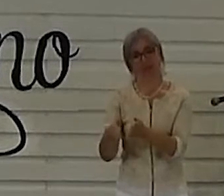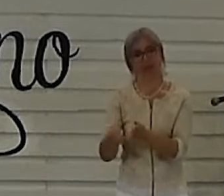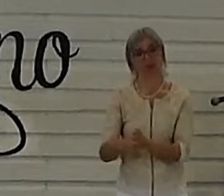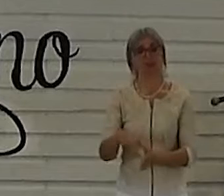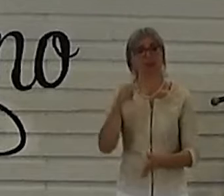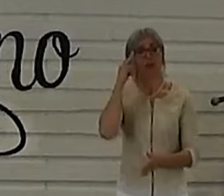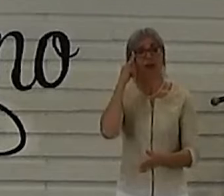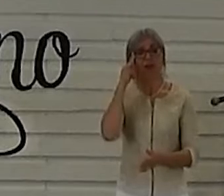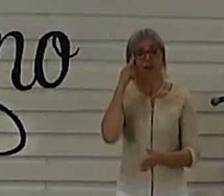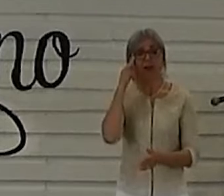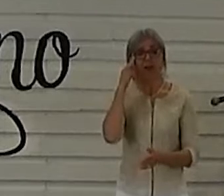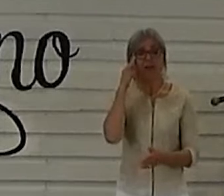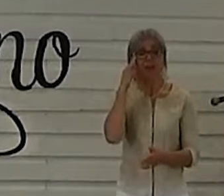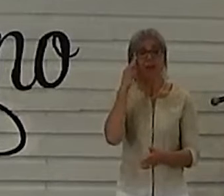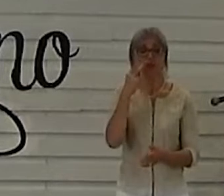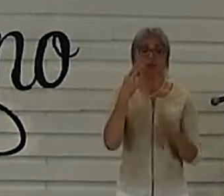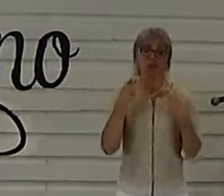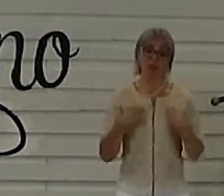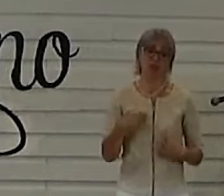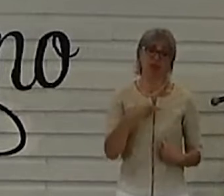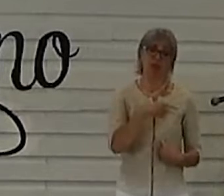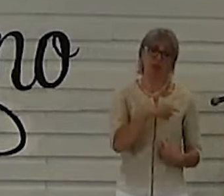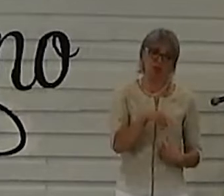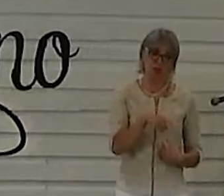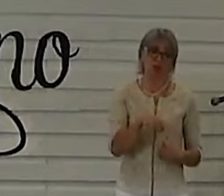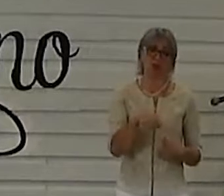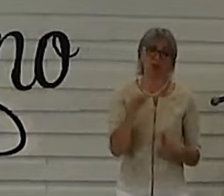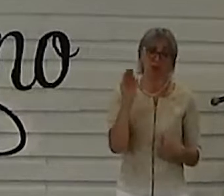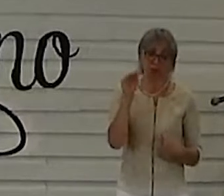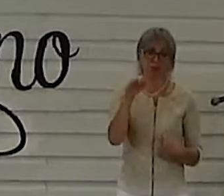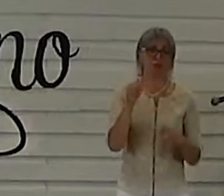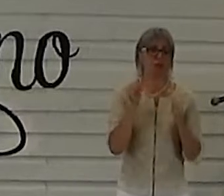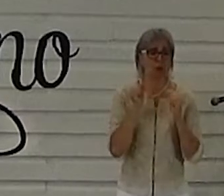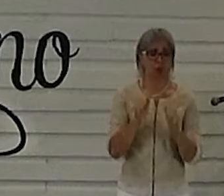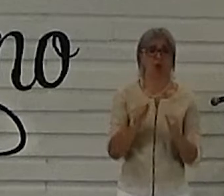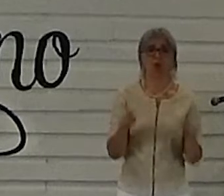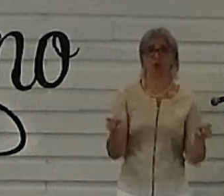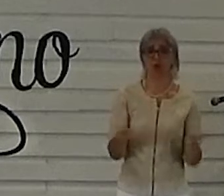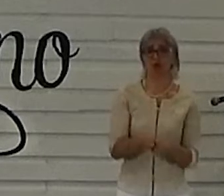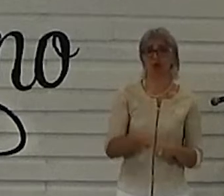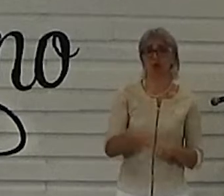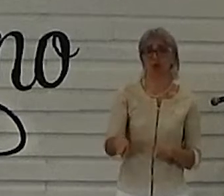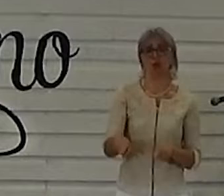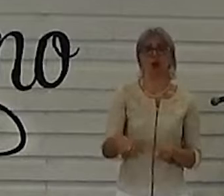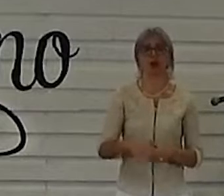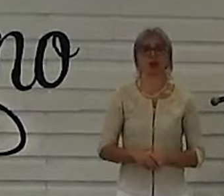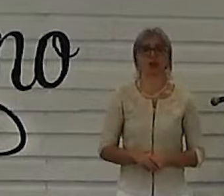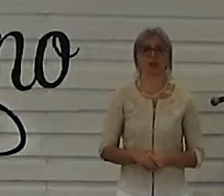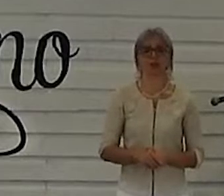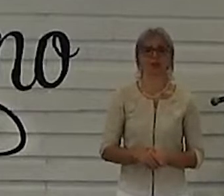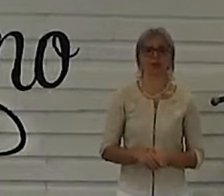È chiaro qui, no? È bellissimo. Tenete presente che stiamo tutti quanti sulla stessa